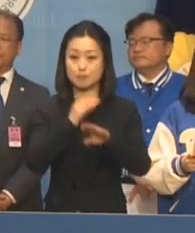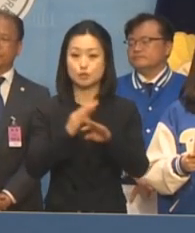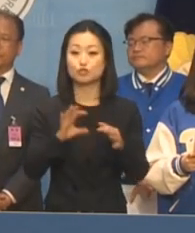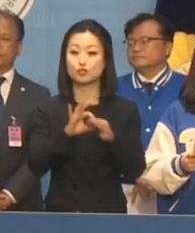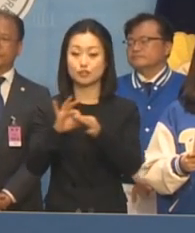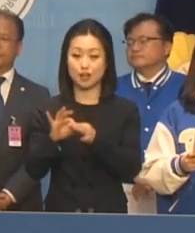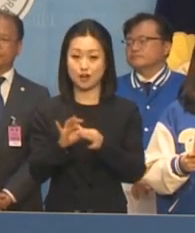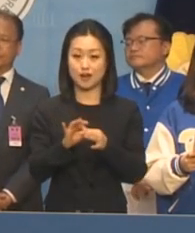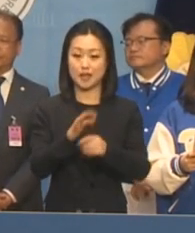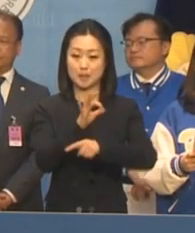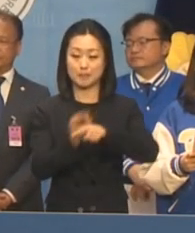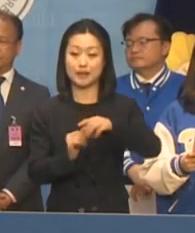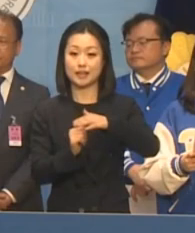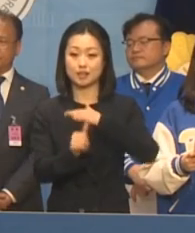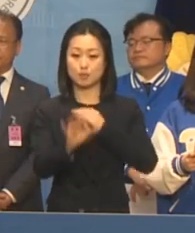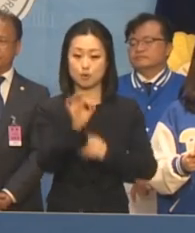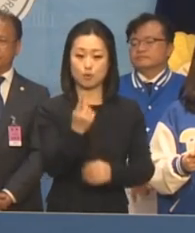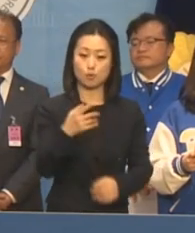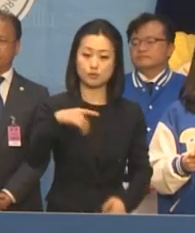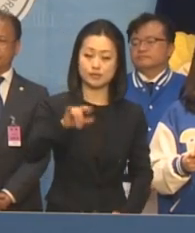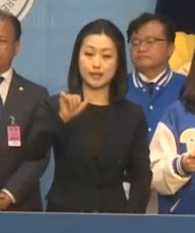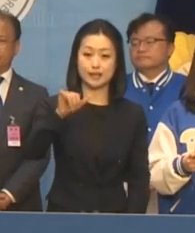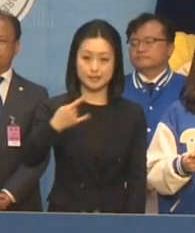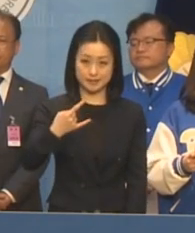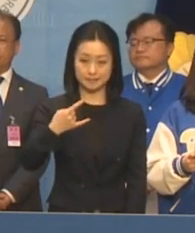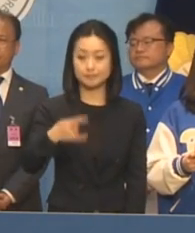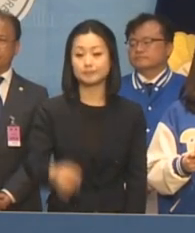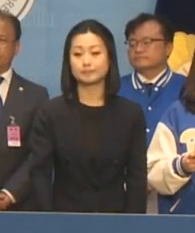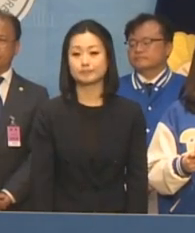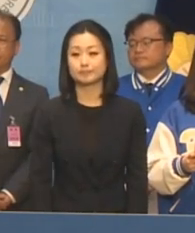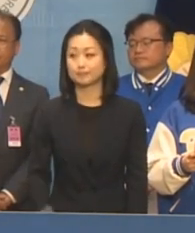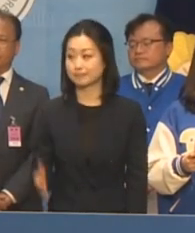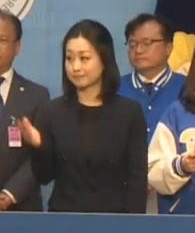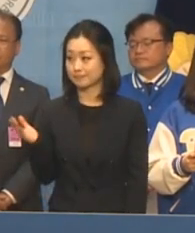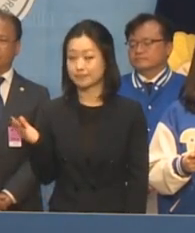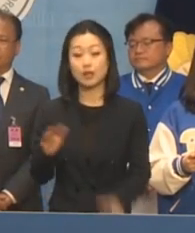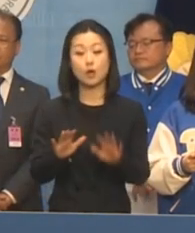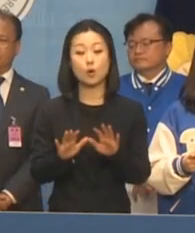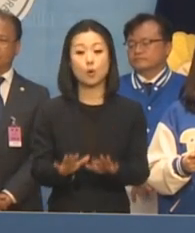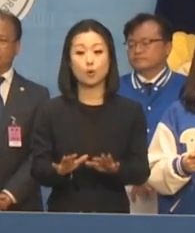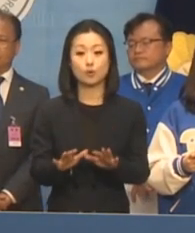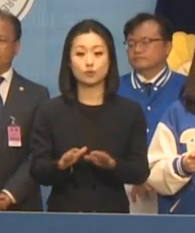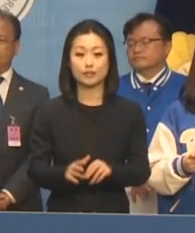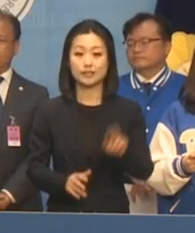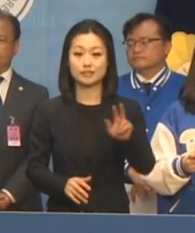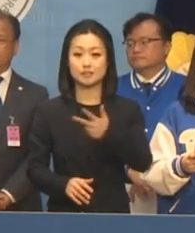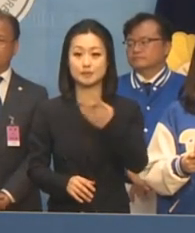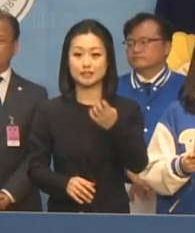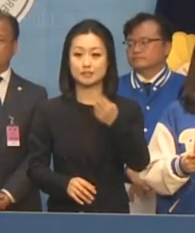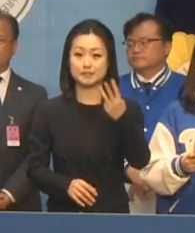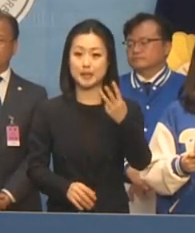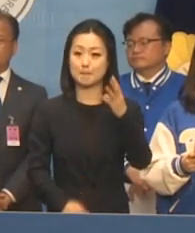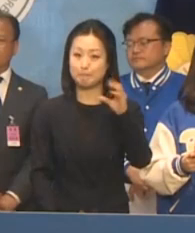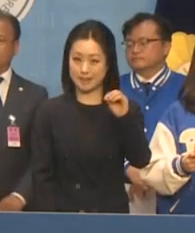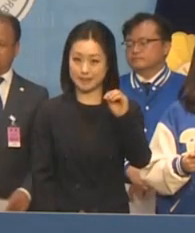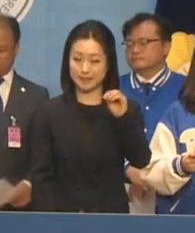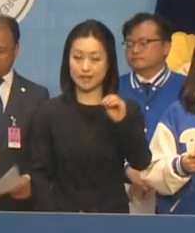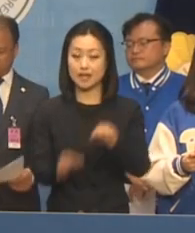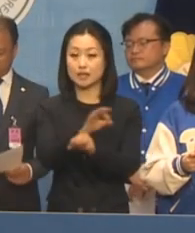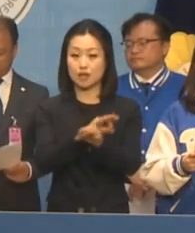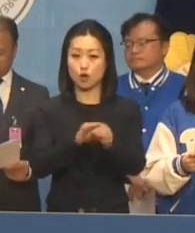민주연합 비례대표 세입니다 저는 오늘 743만